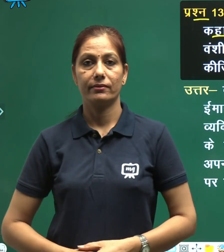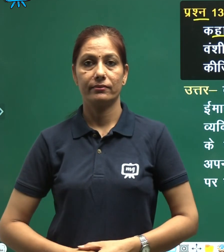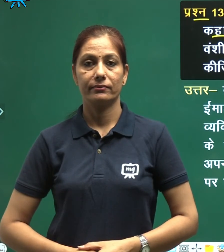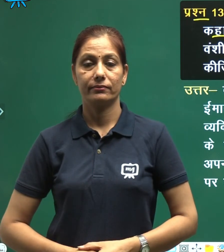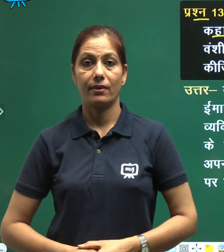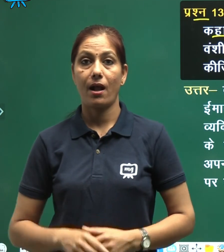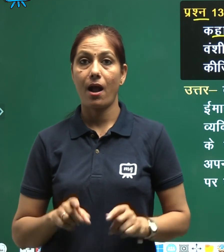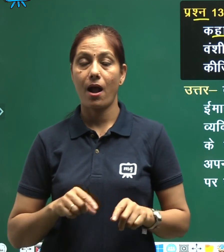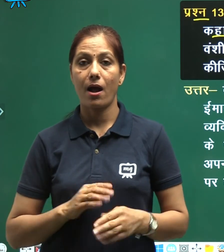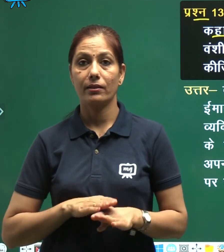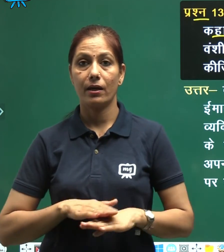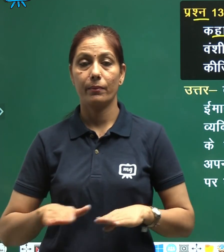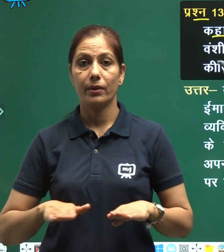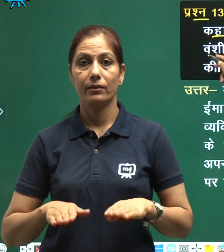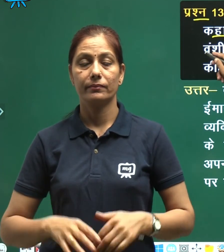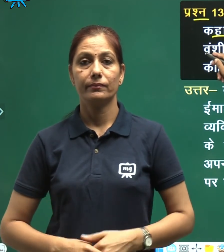आधार पर